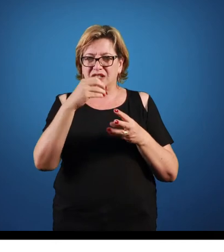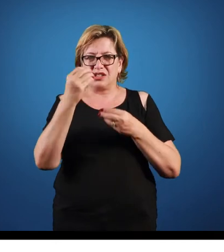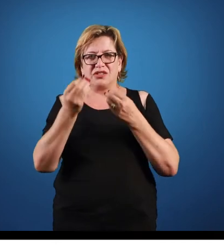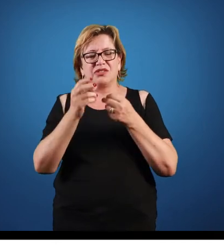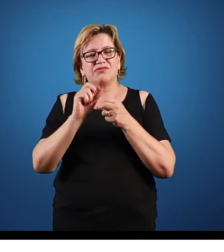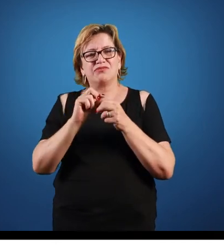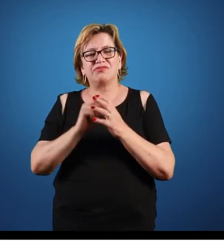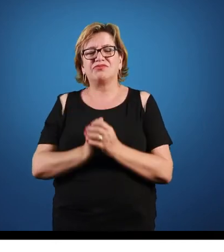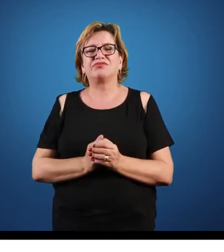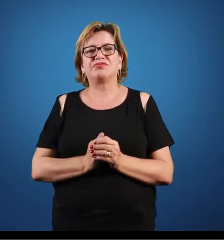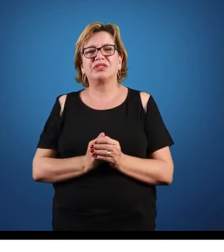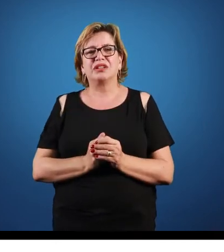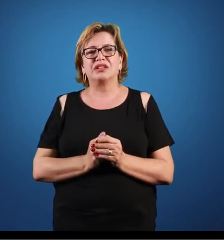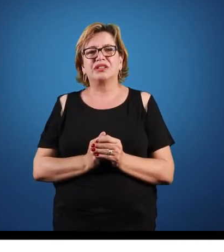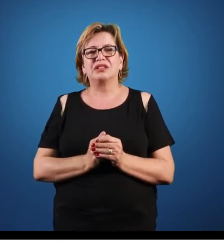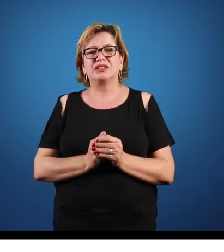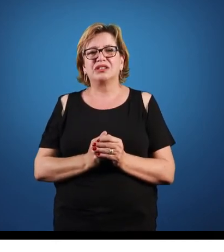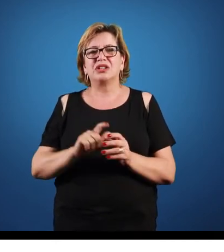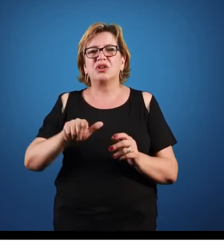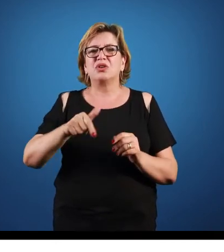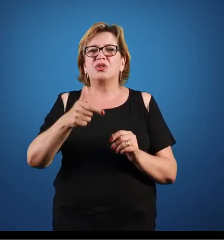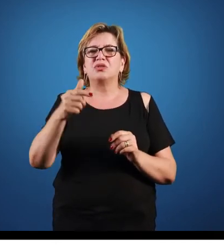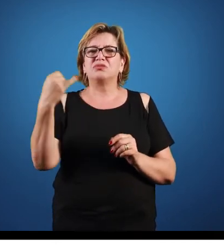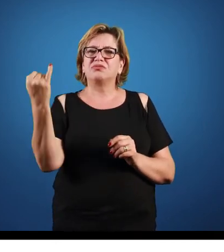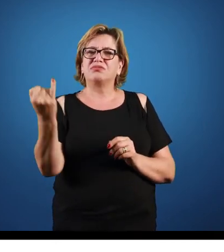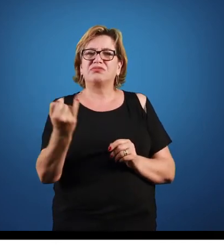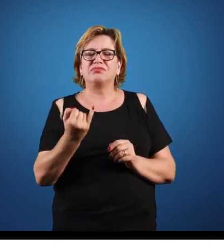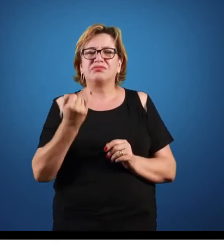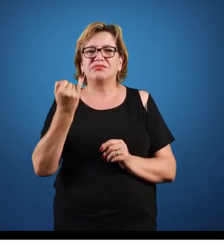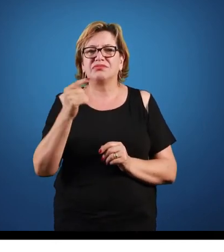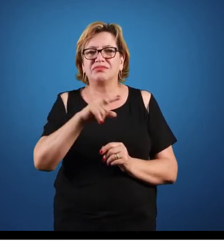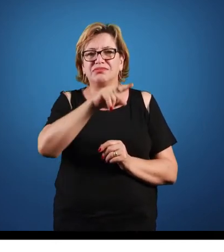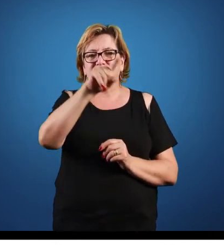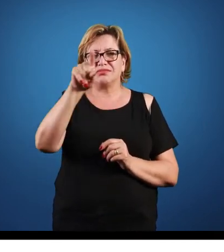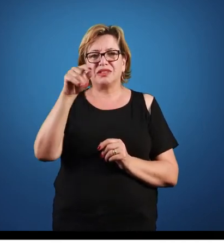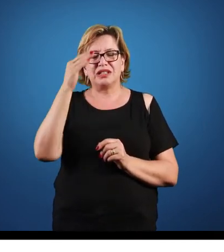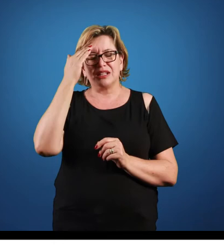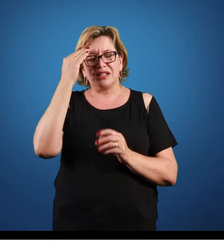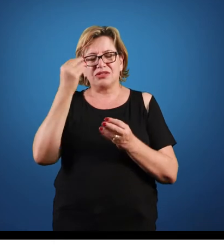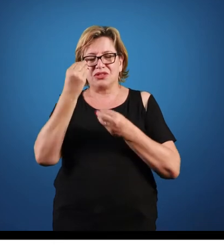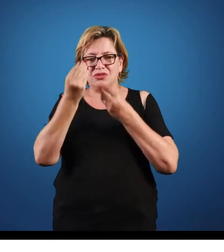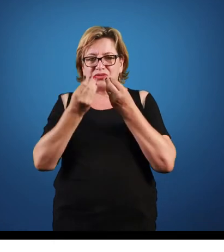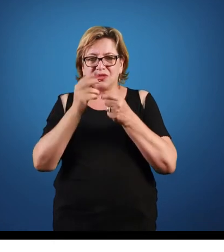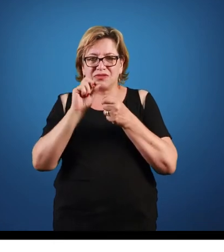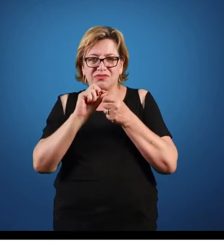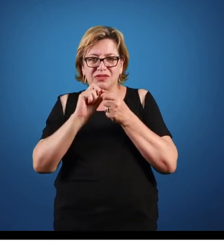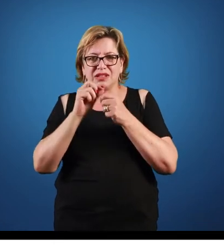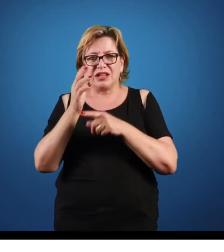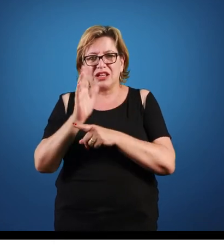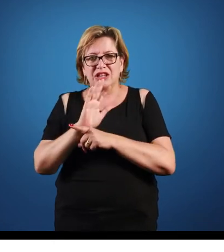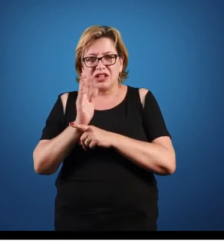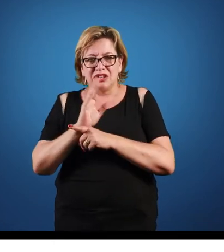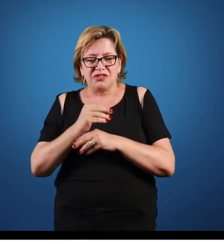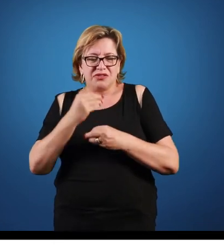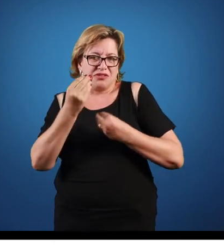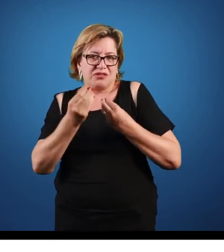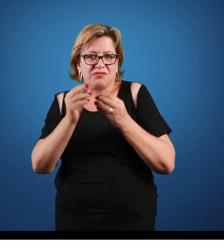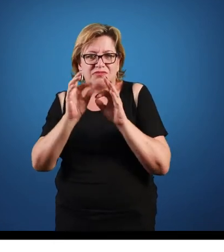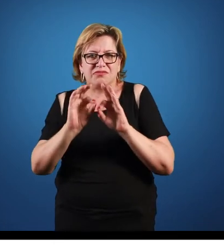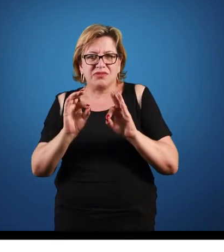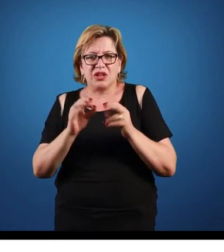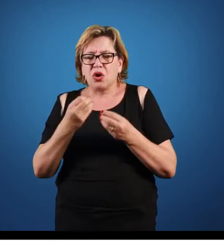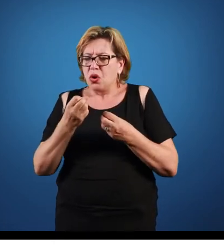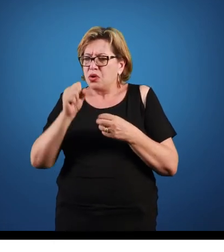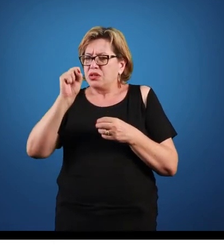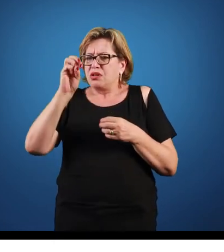mandar esse material é uma outra coisa importante para você saber quando você vai montar um filme seja stop-motion seja um vídeo caseiro mesmo que você